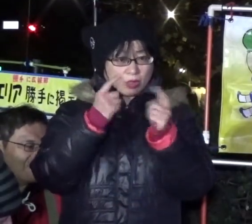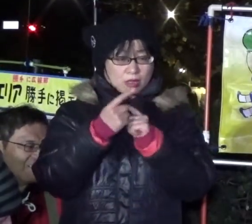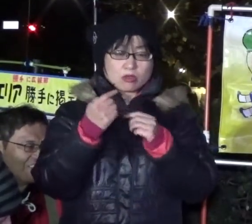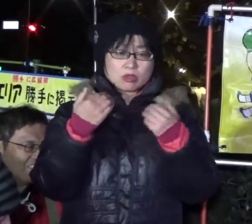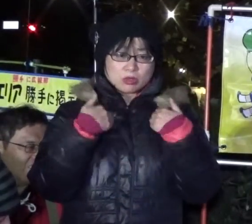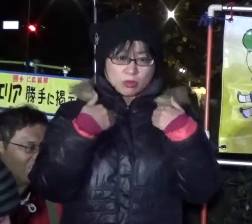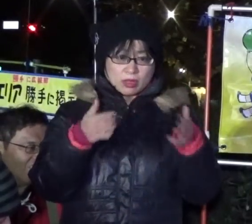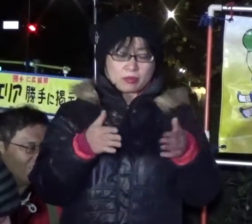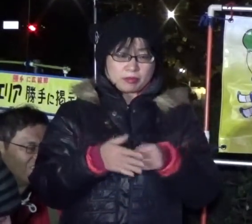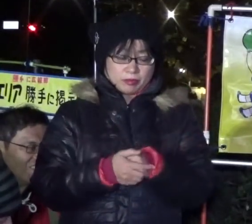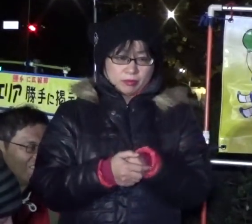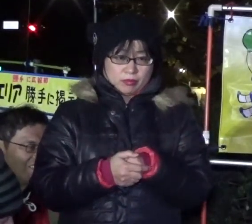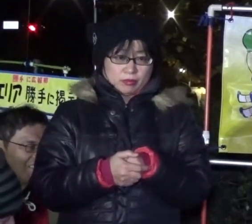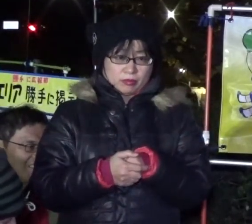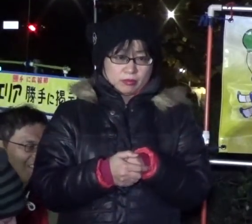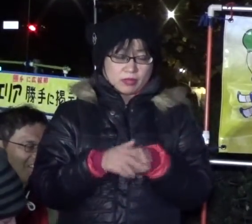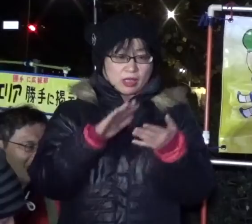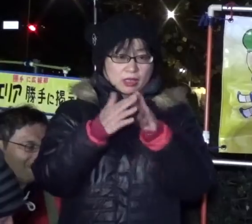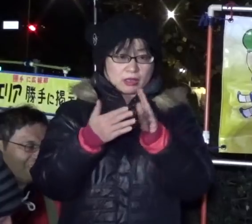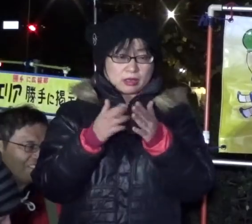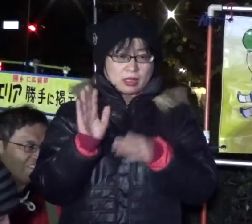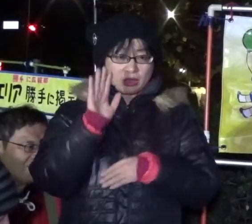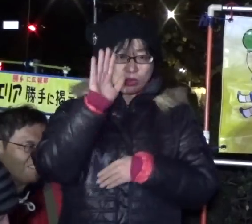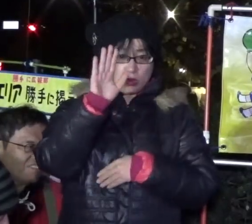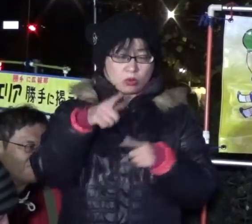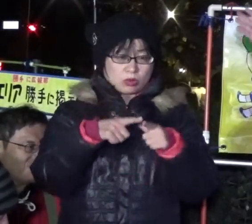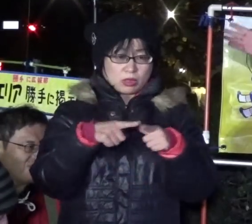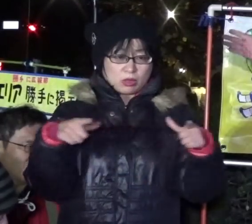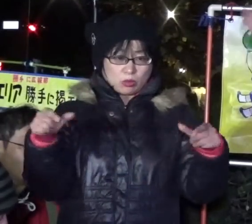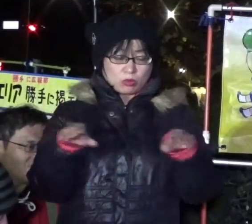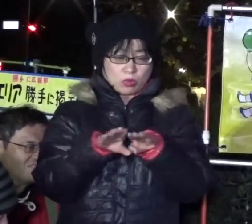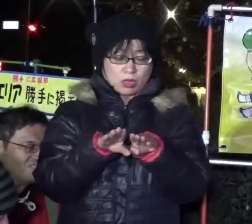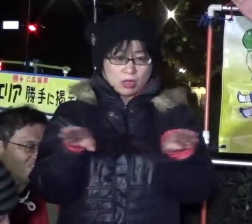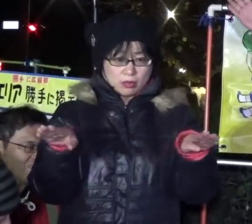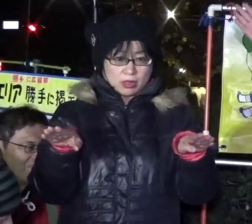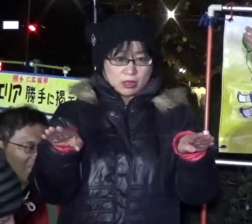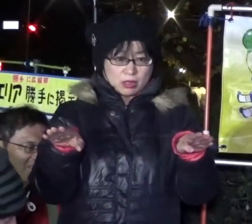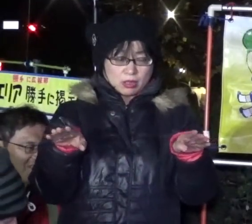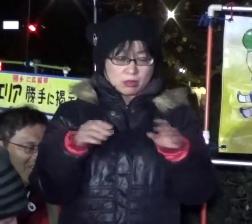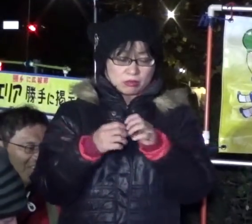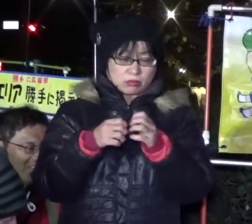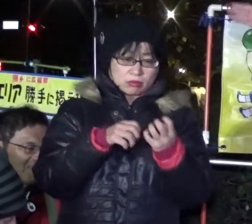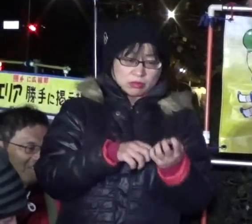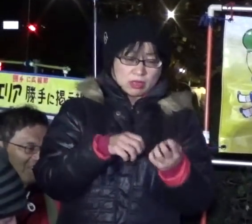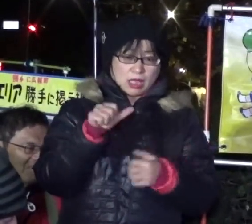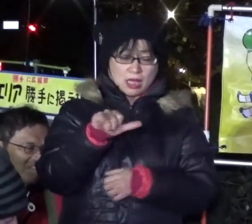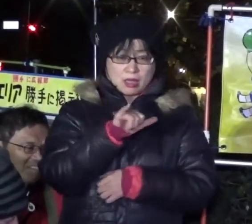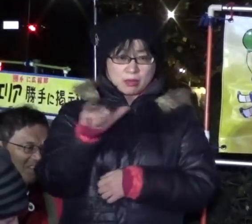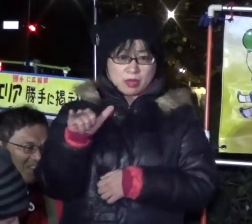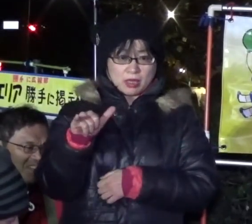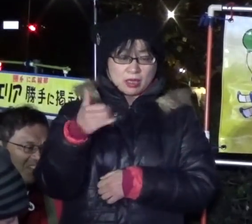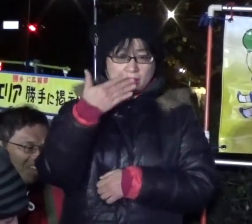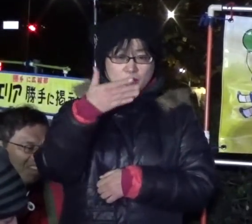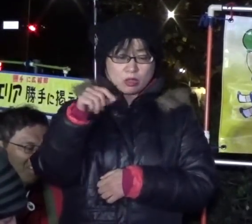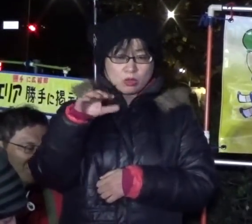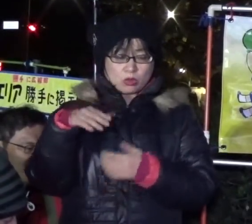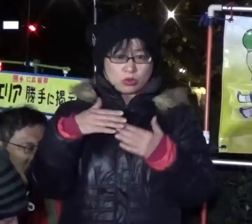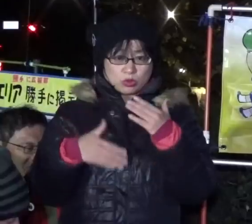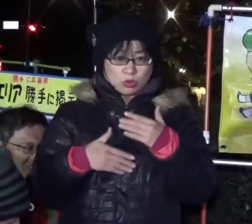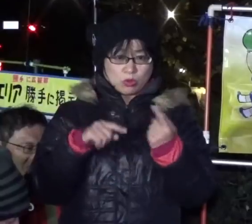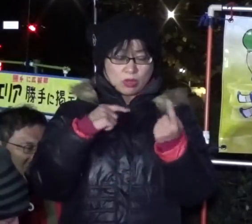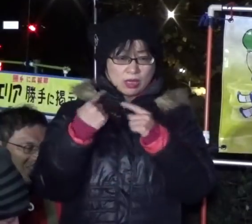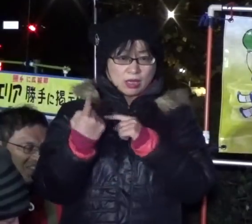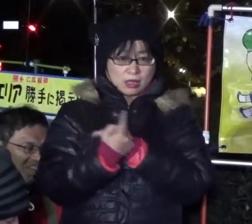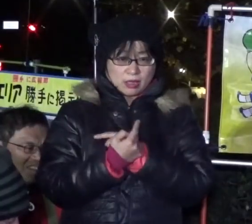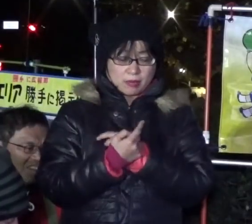。戦後の日本の平和というものを崩す安倍9条改憲、憲法違